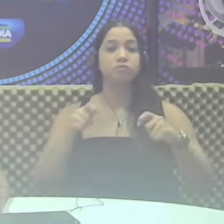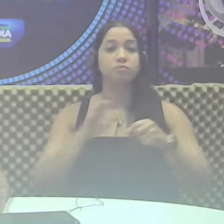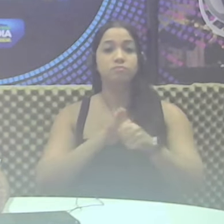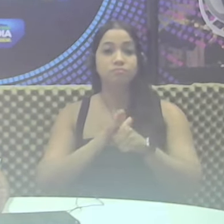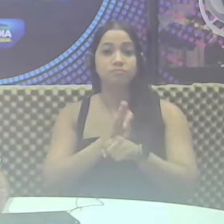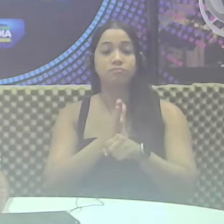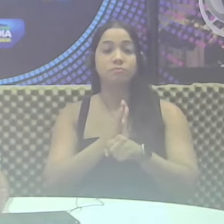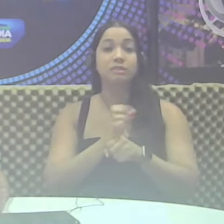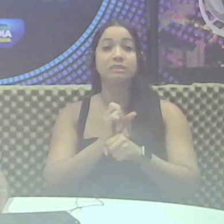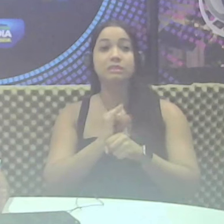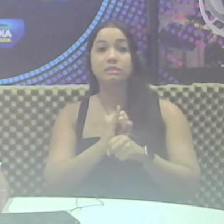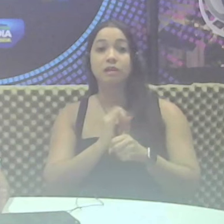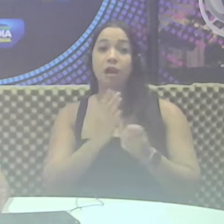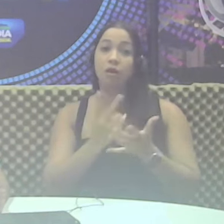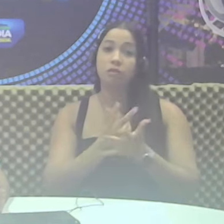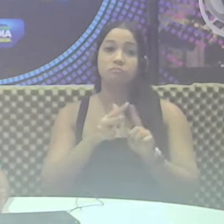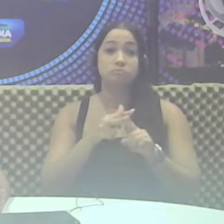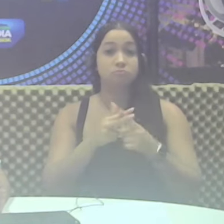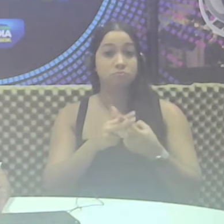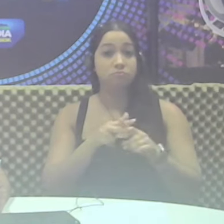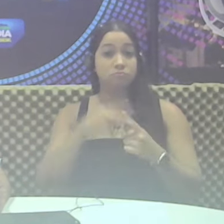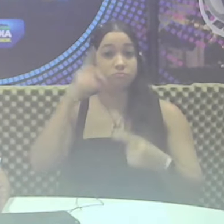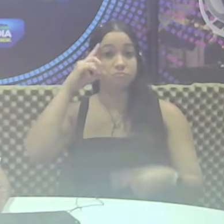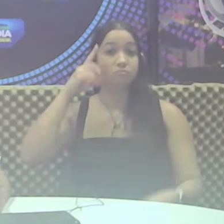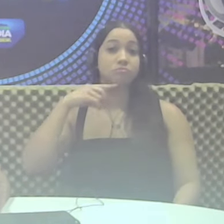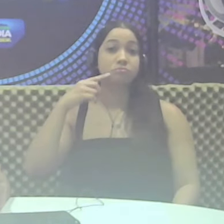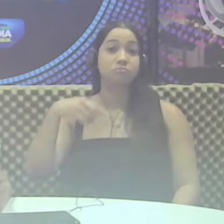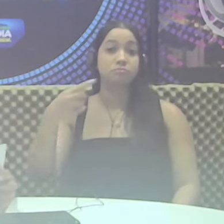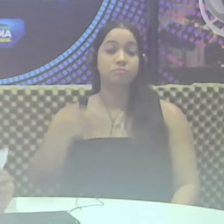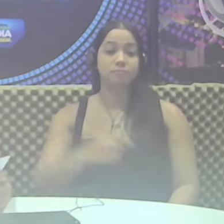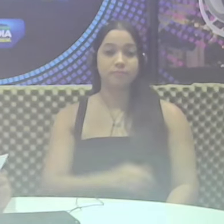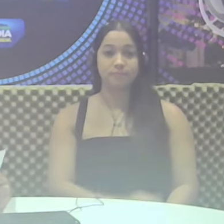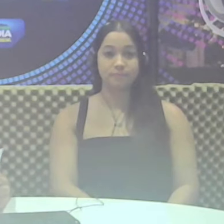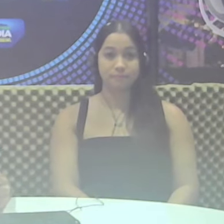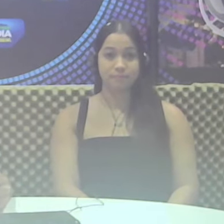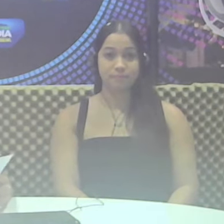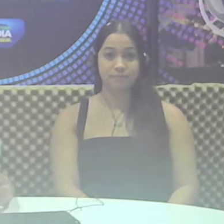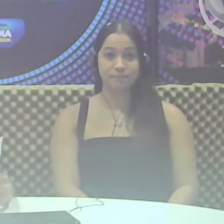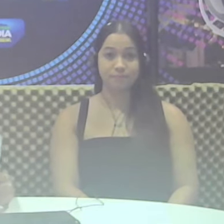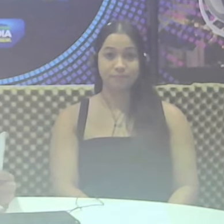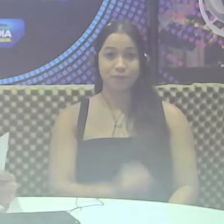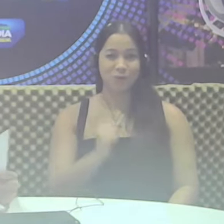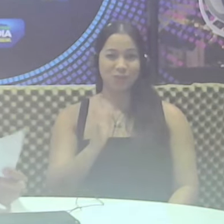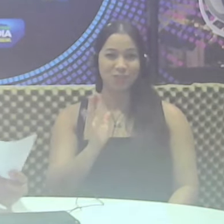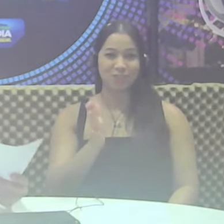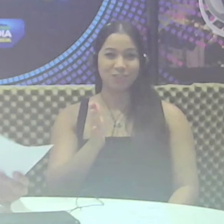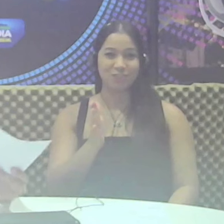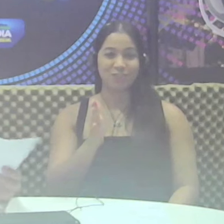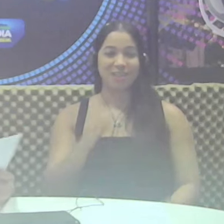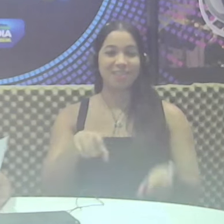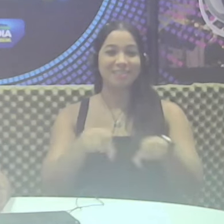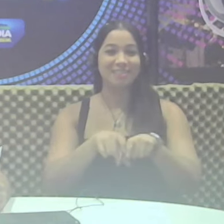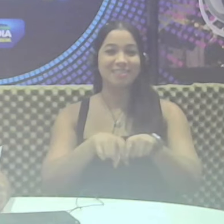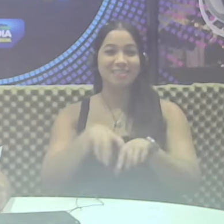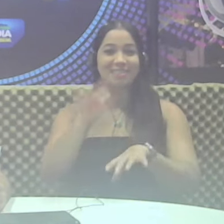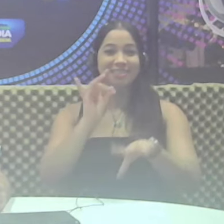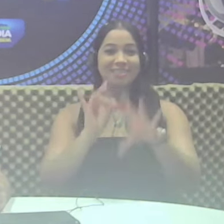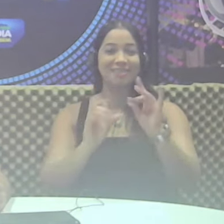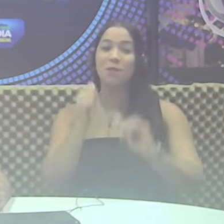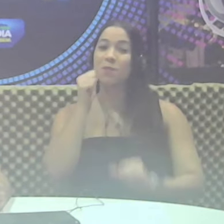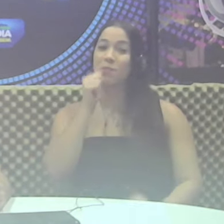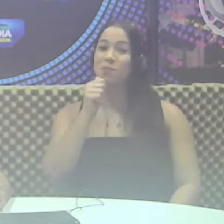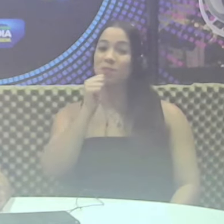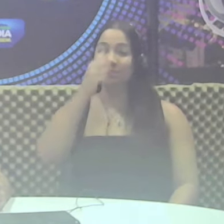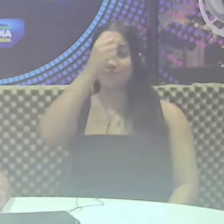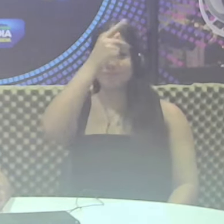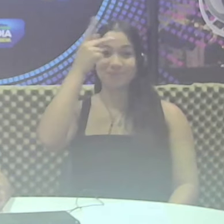abastecimento em casos de manutenções de rotina. Está chegando a seletiva de futsal feminino. A Prefeitura